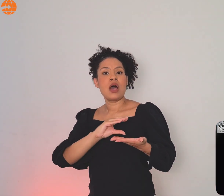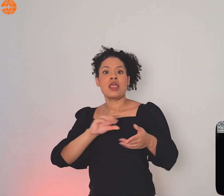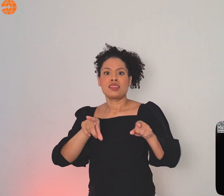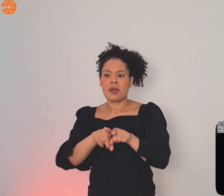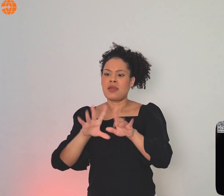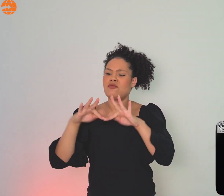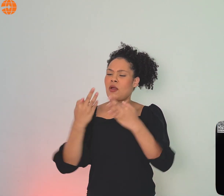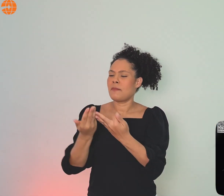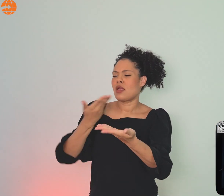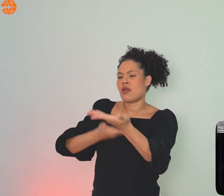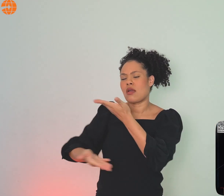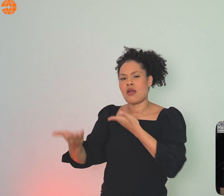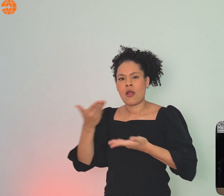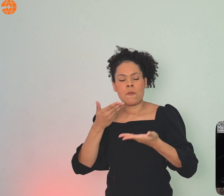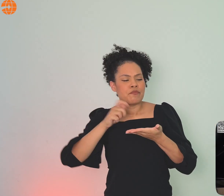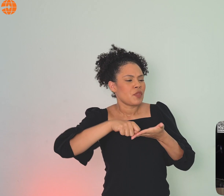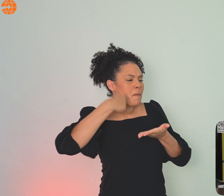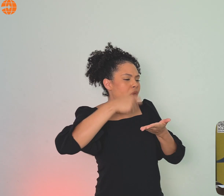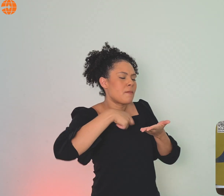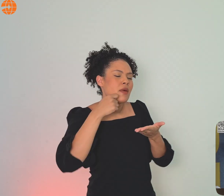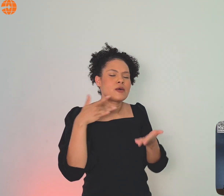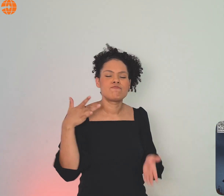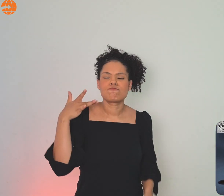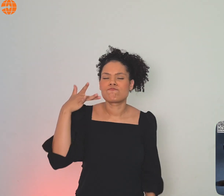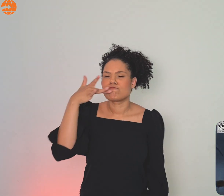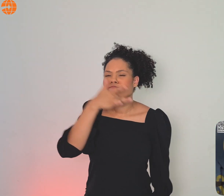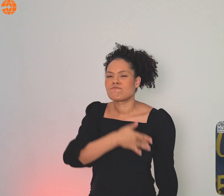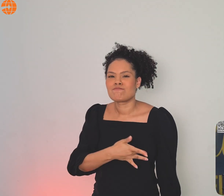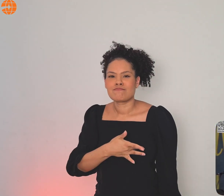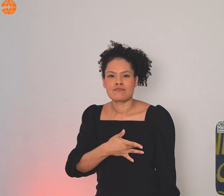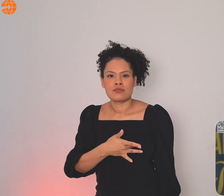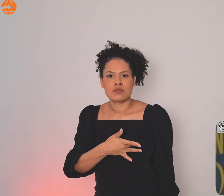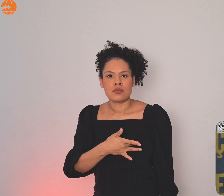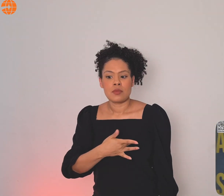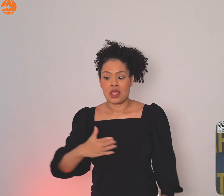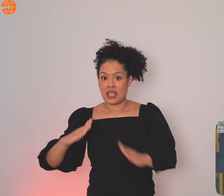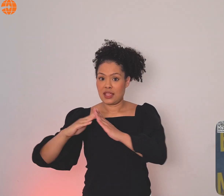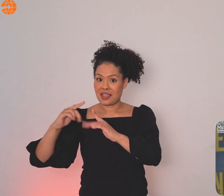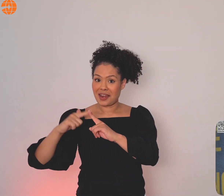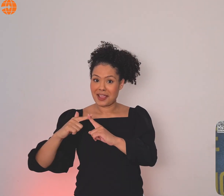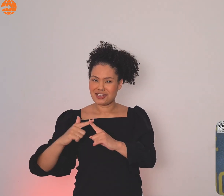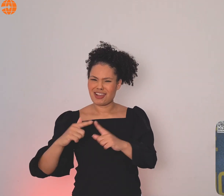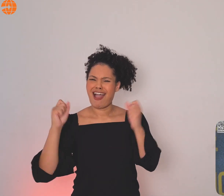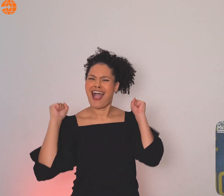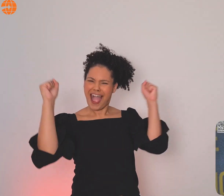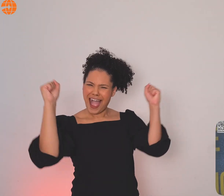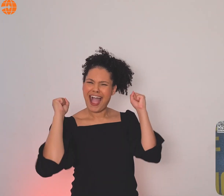rala, mas uma hora você come um peixinho frito, aleluia, a igreja vibra também.